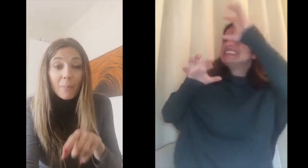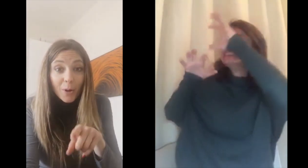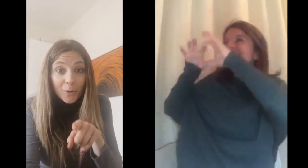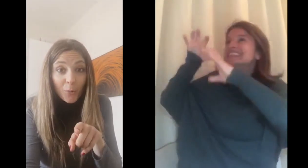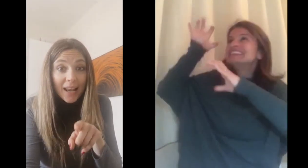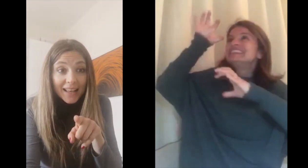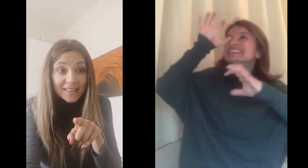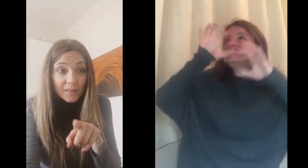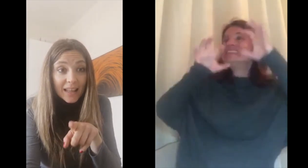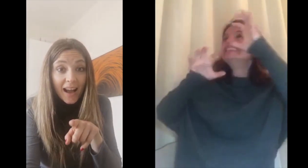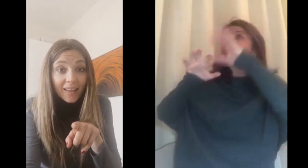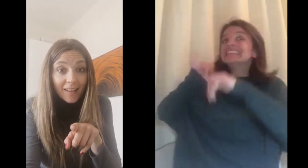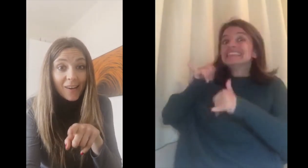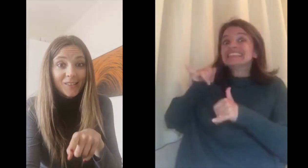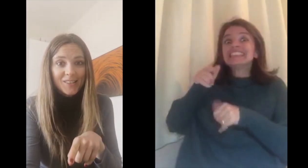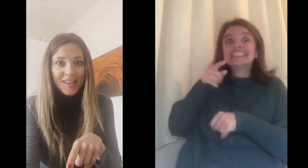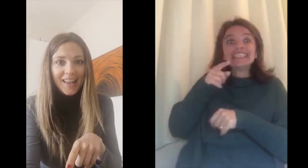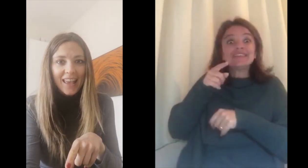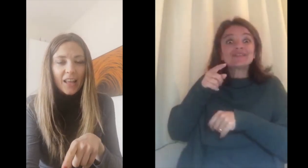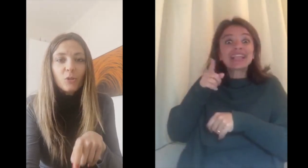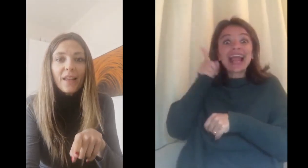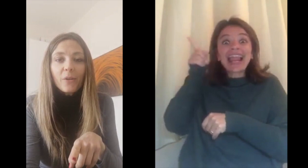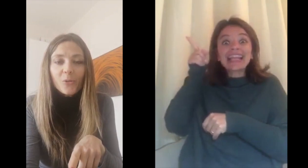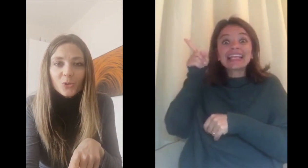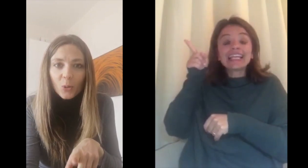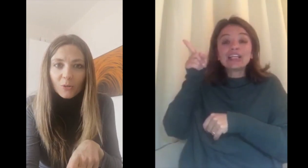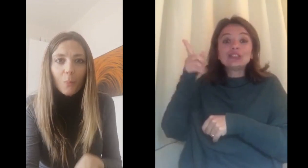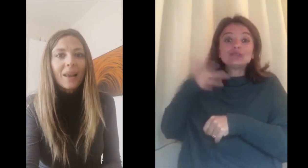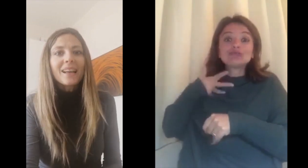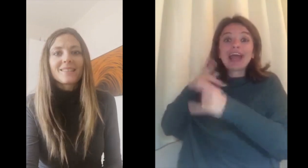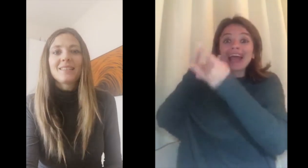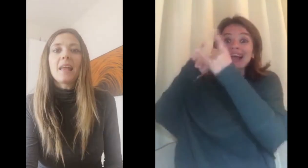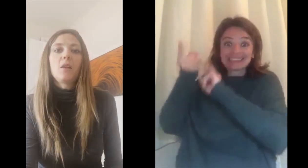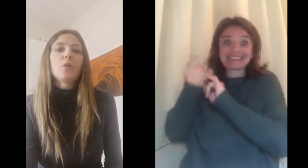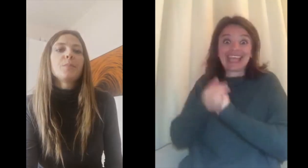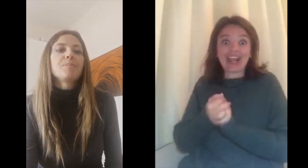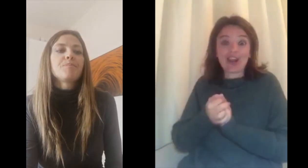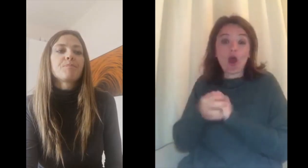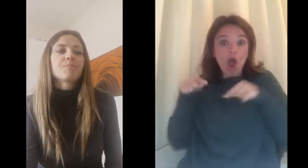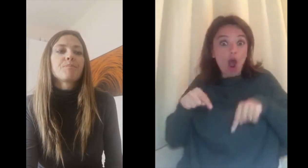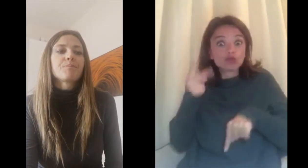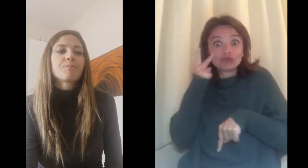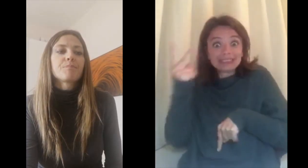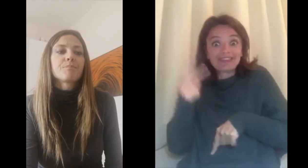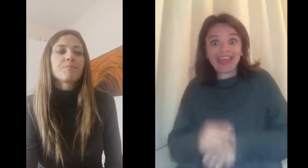Sì, proprio quella che si vede anche oggi, dove hanno costruito un bel castello.